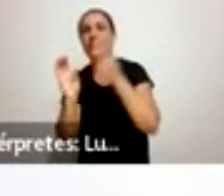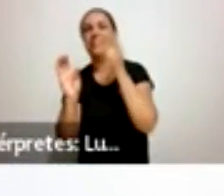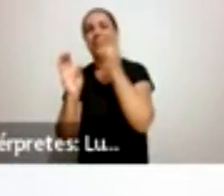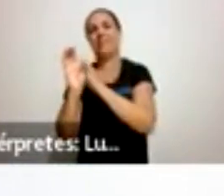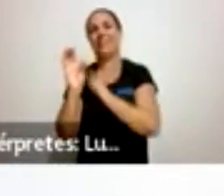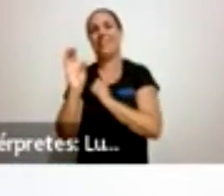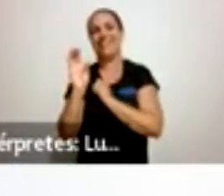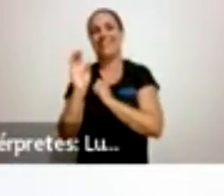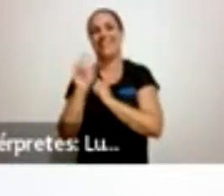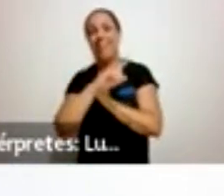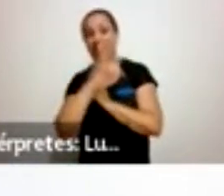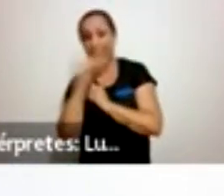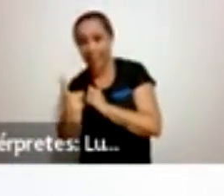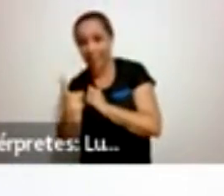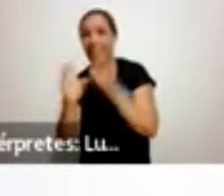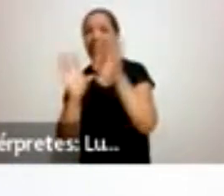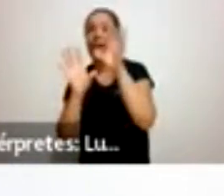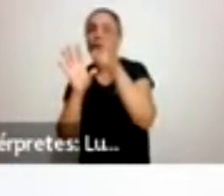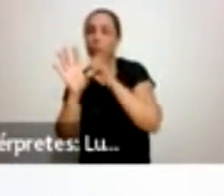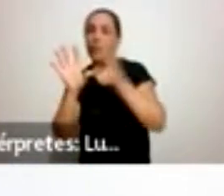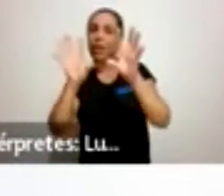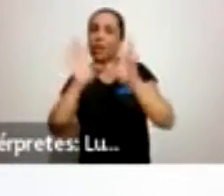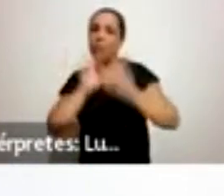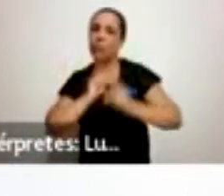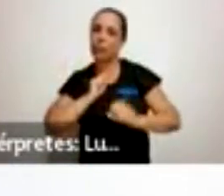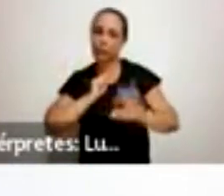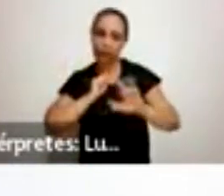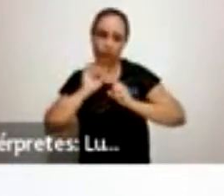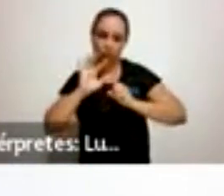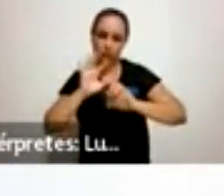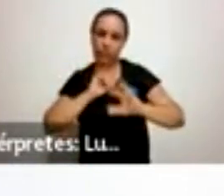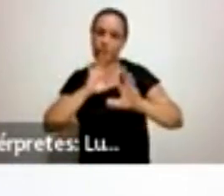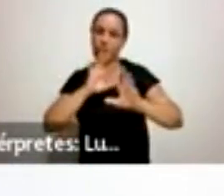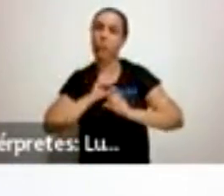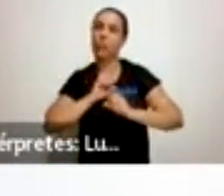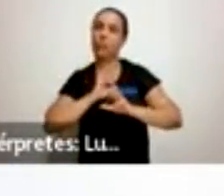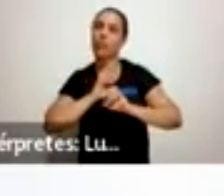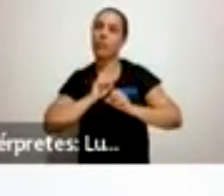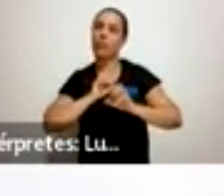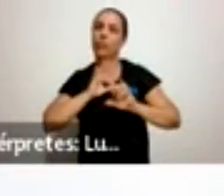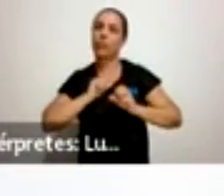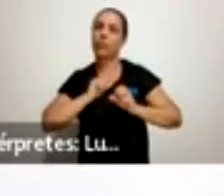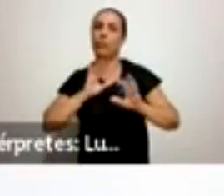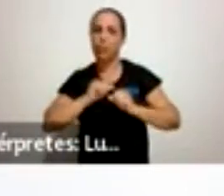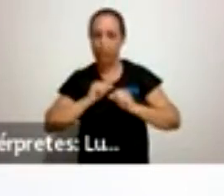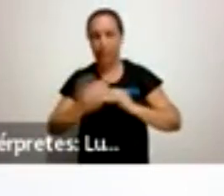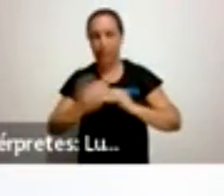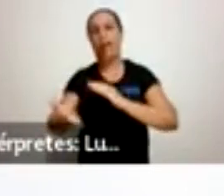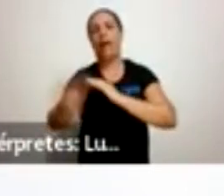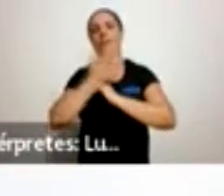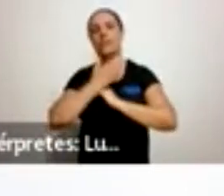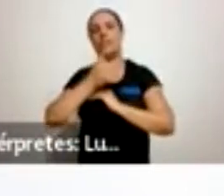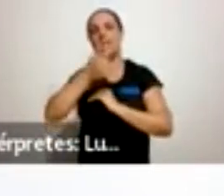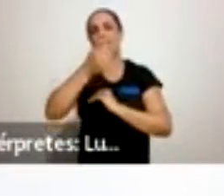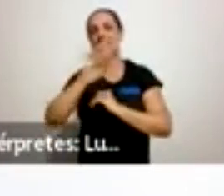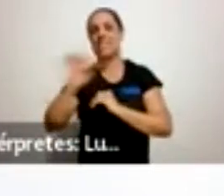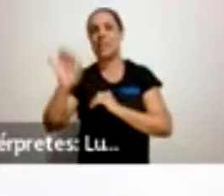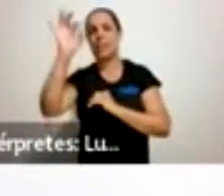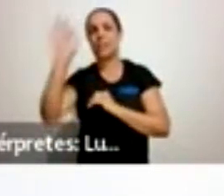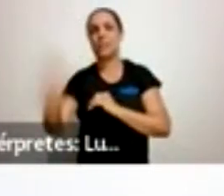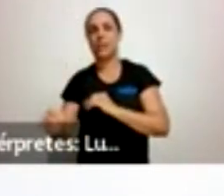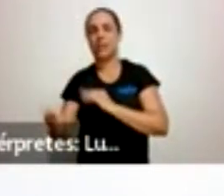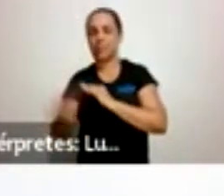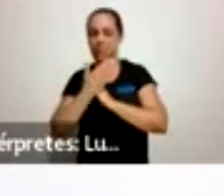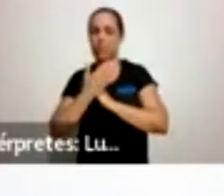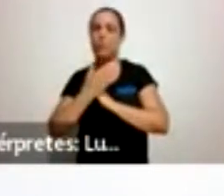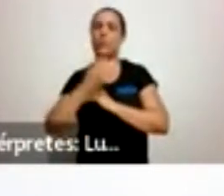aqui, a célula consegue ser hidratada, a você ter uma hidratação total, como o Dalton mencionou.